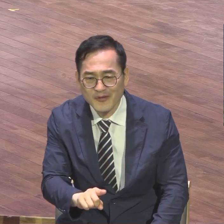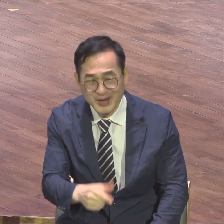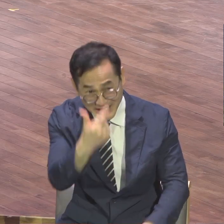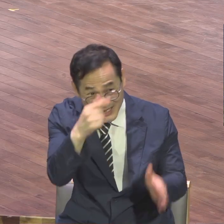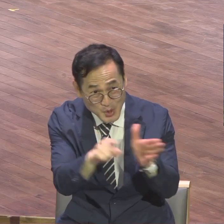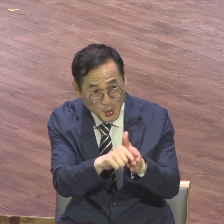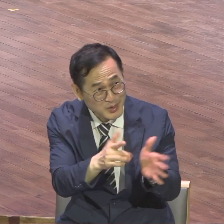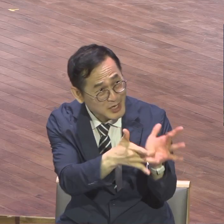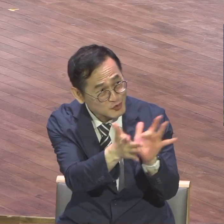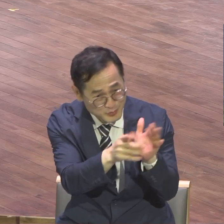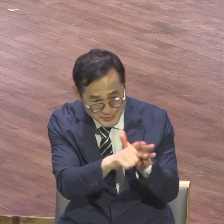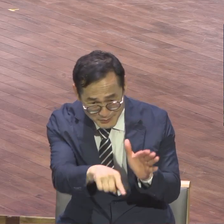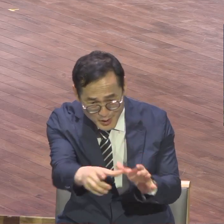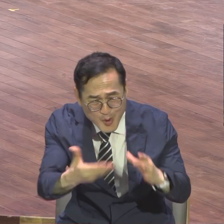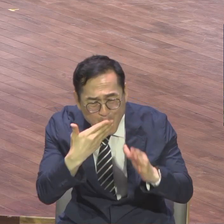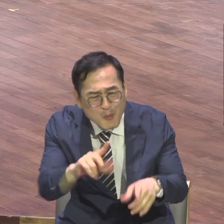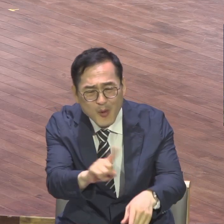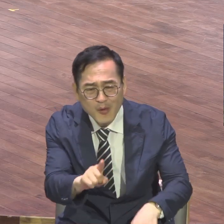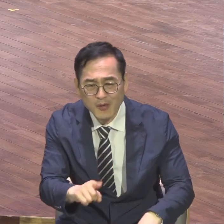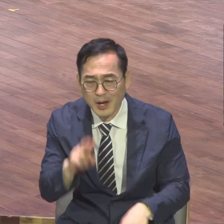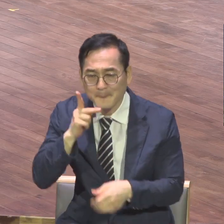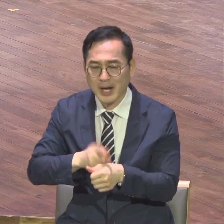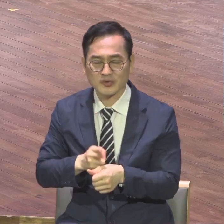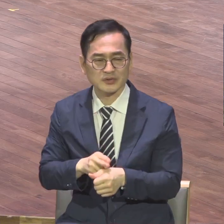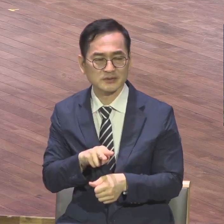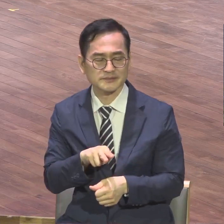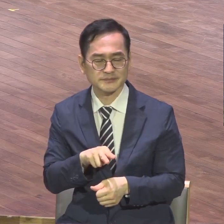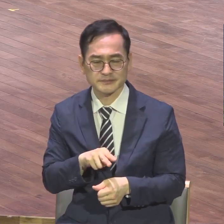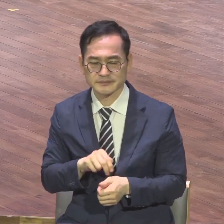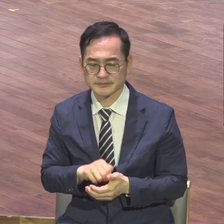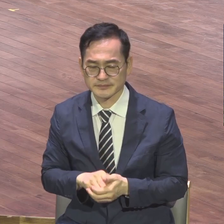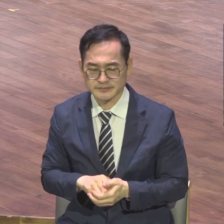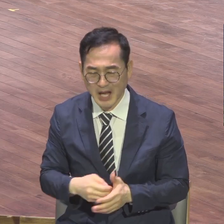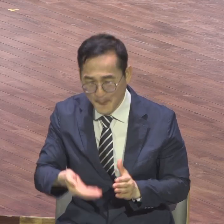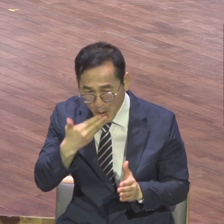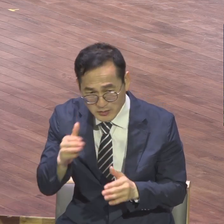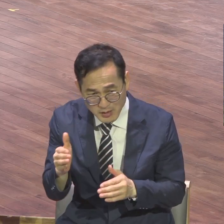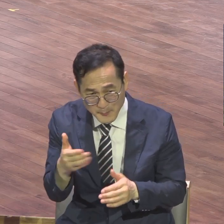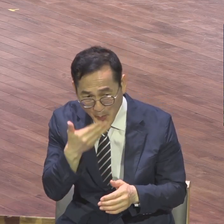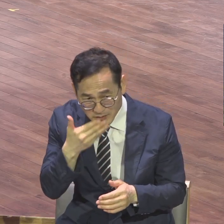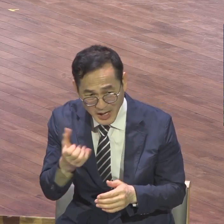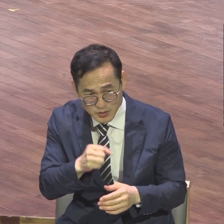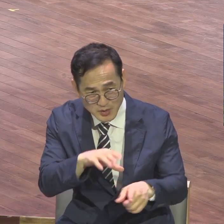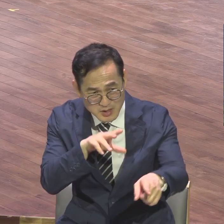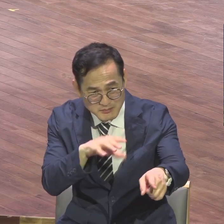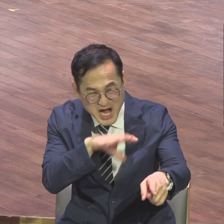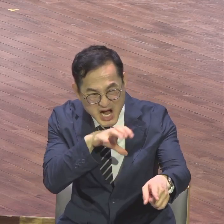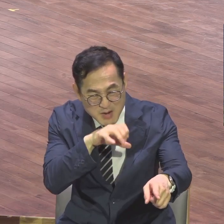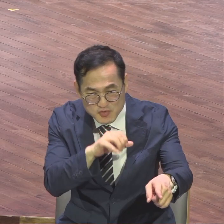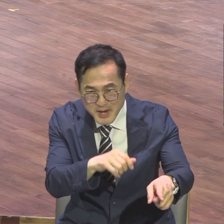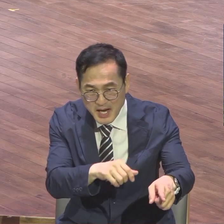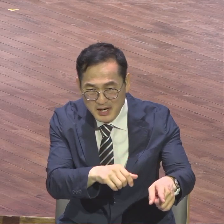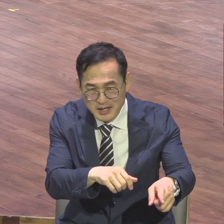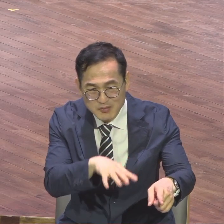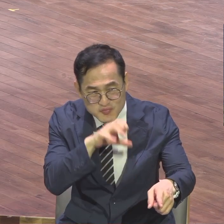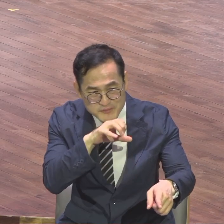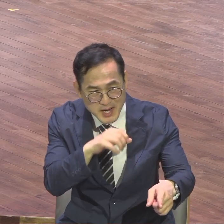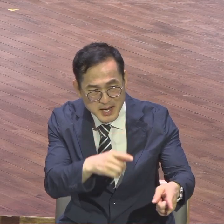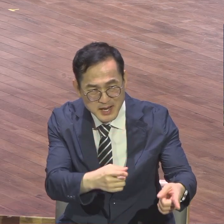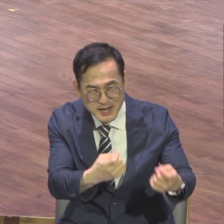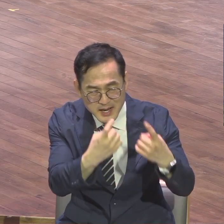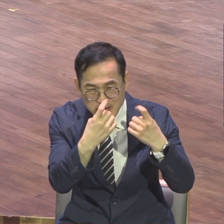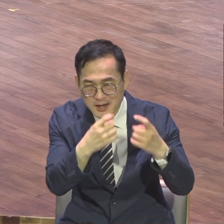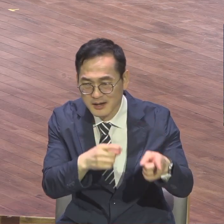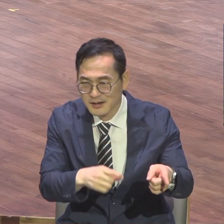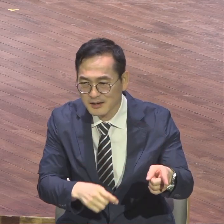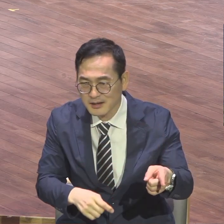그렇게 비판한단 말이에요. 그러니까 바울이 이거 먹는 거 이거 제사 드려가지고 들었다고 해서 파는